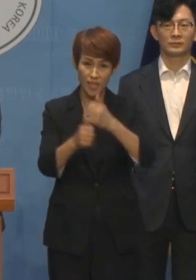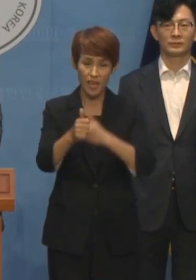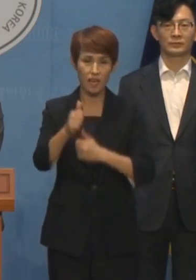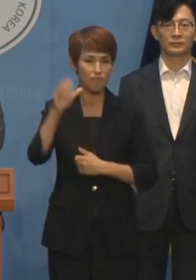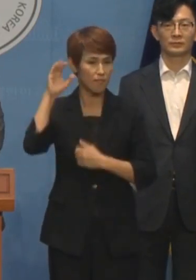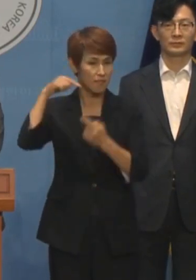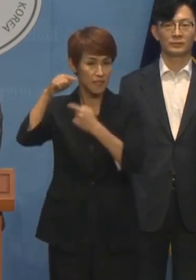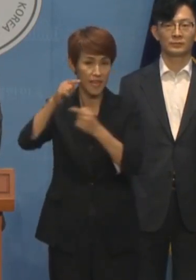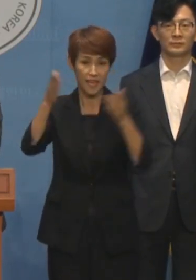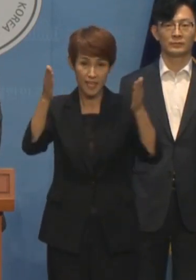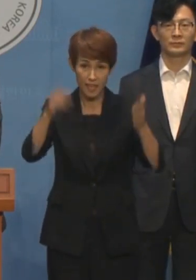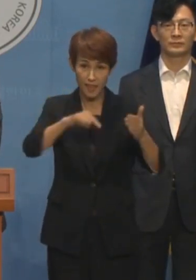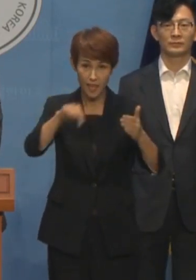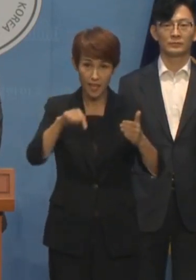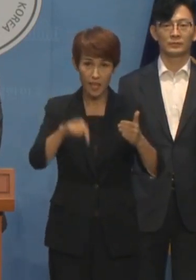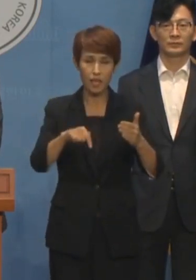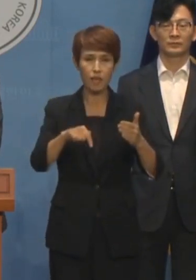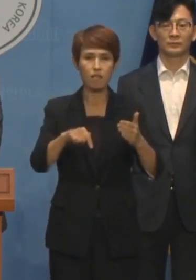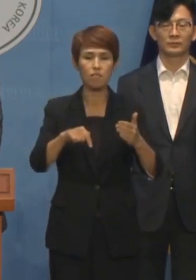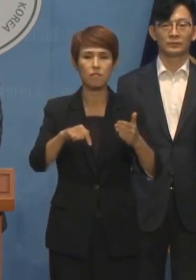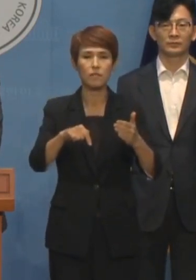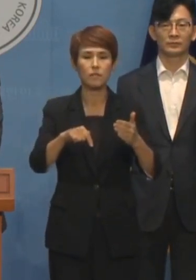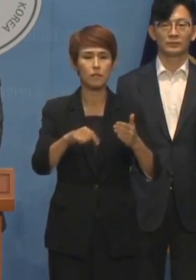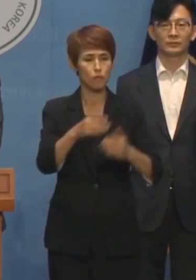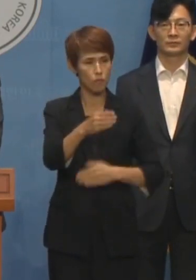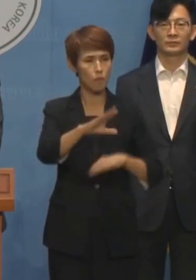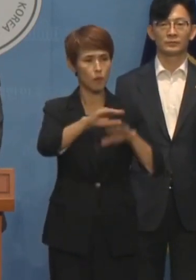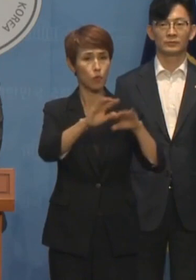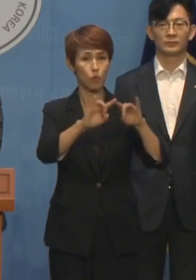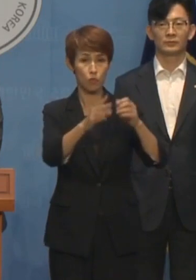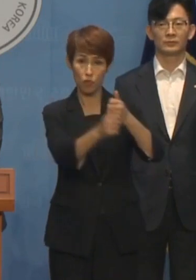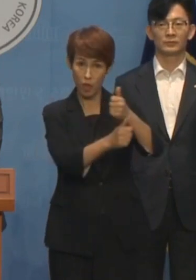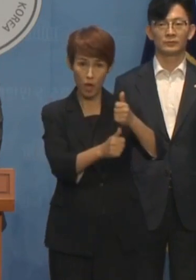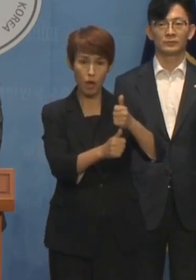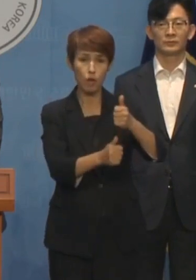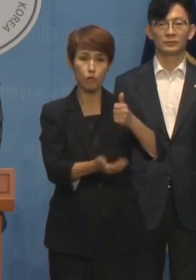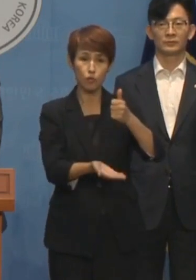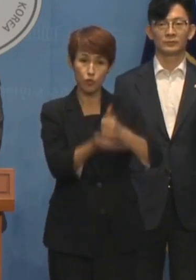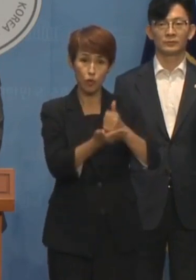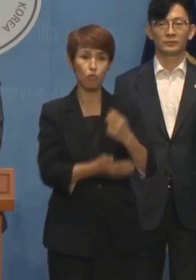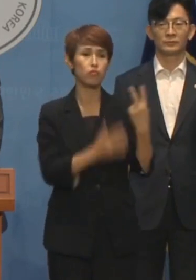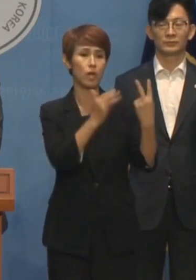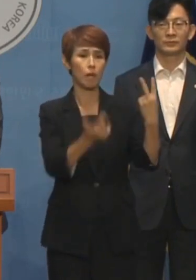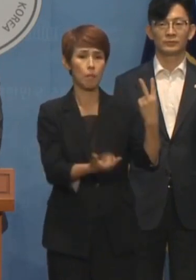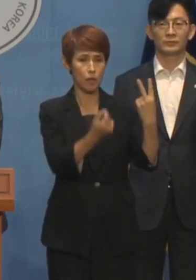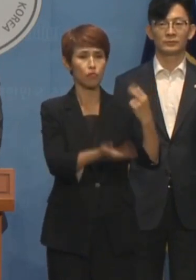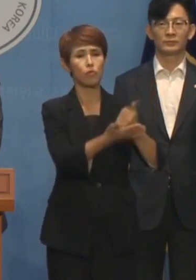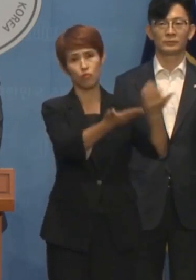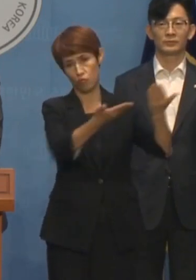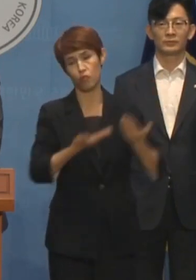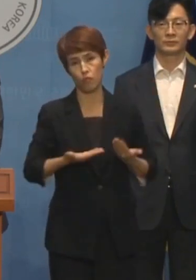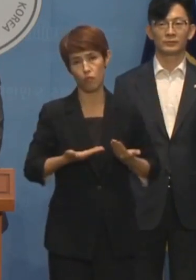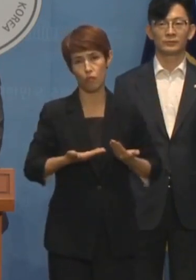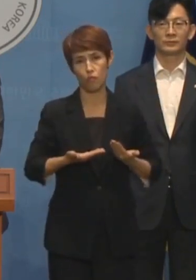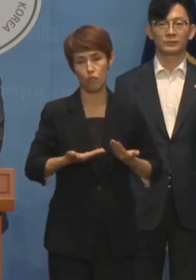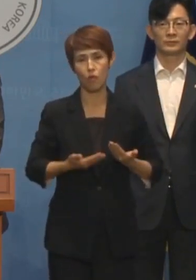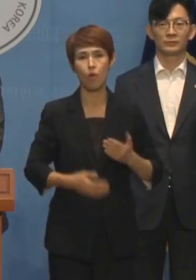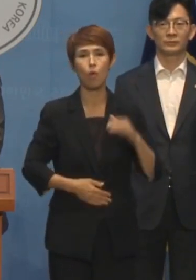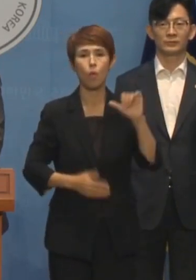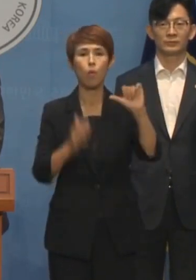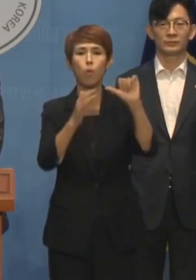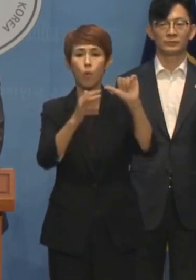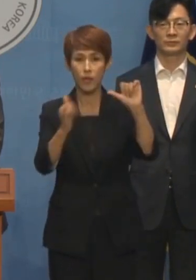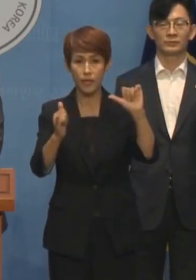중에 민주당도 방통위원 2명, 민주당 추천목 방통위원 2명을 신속하게 추천해서 5인